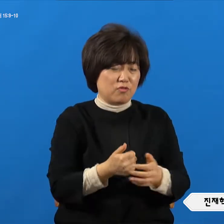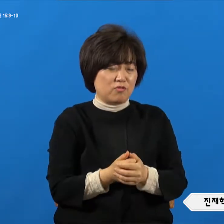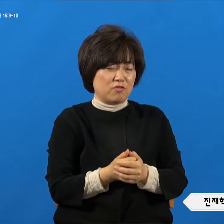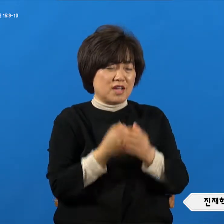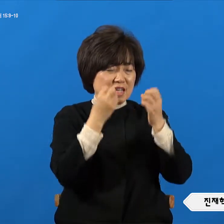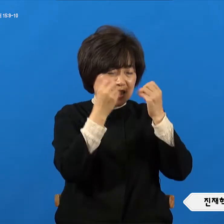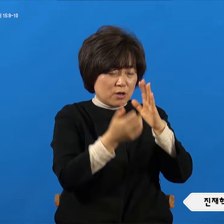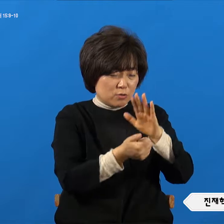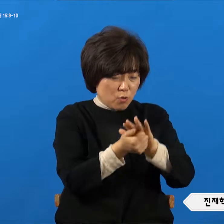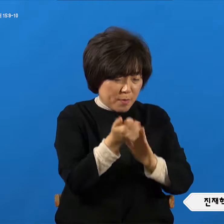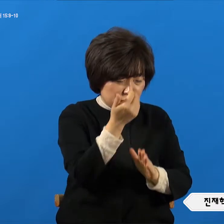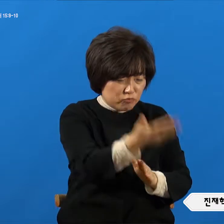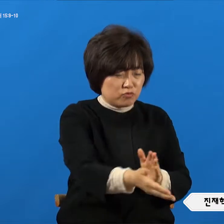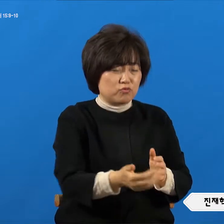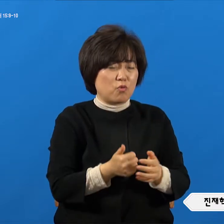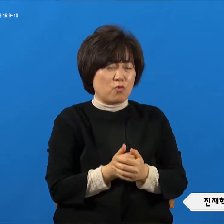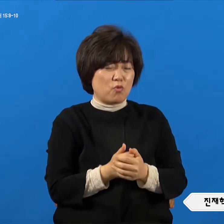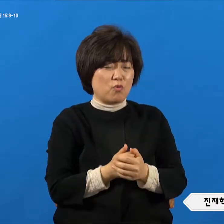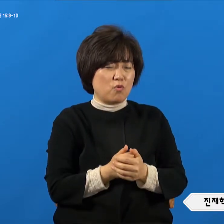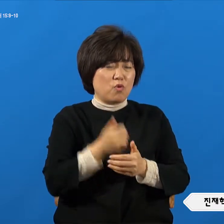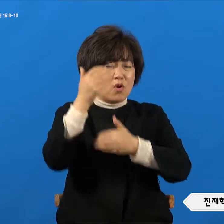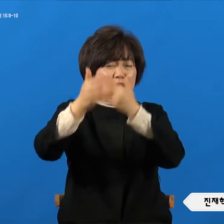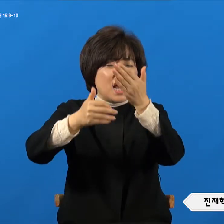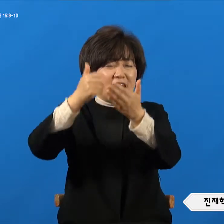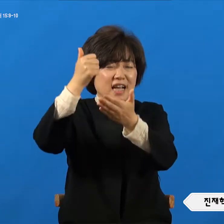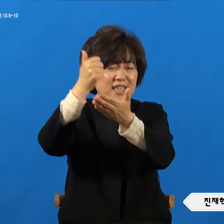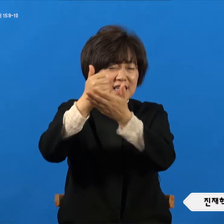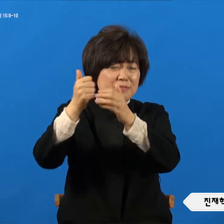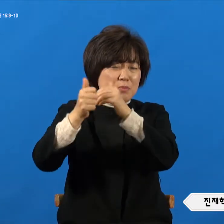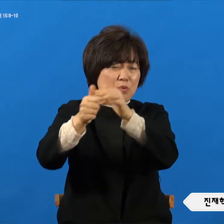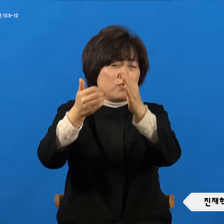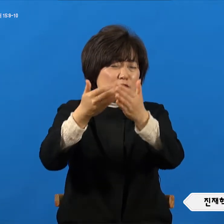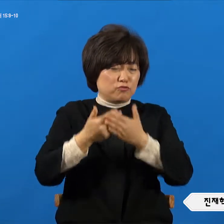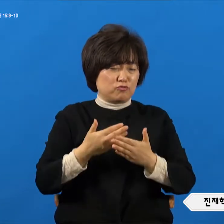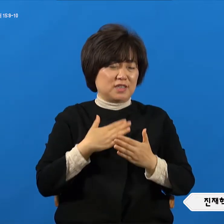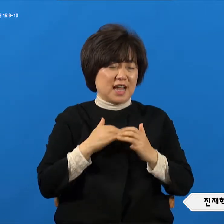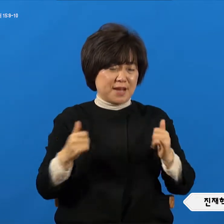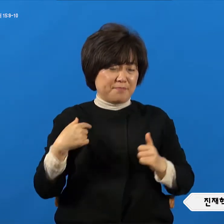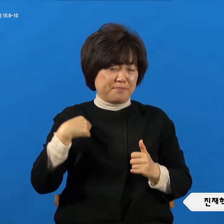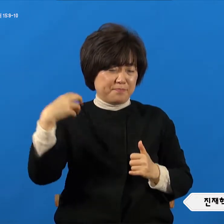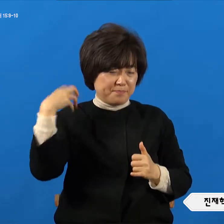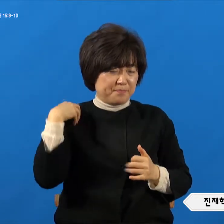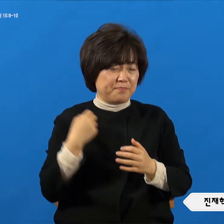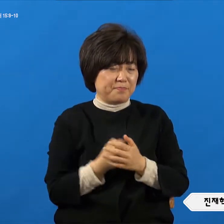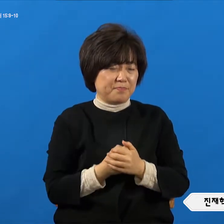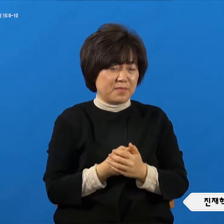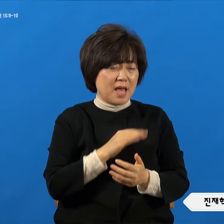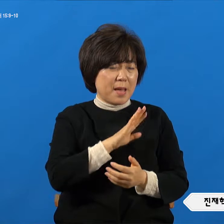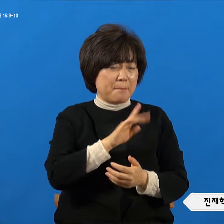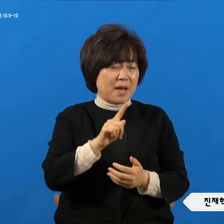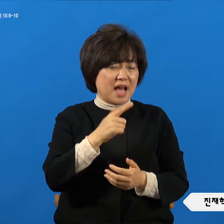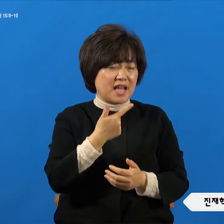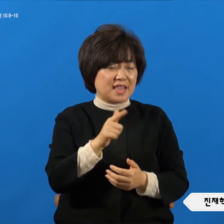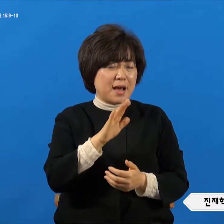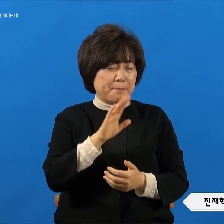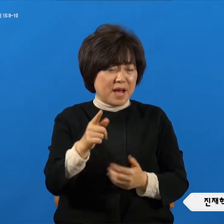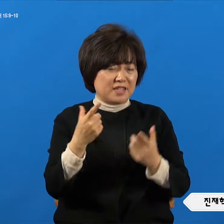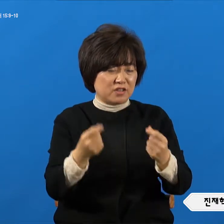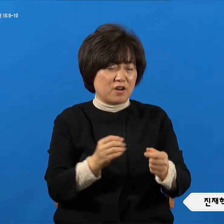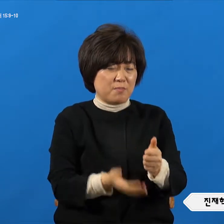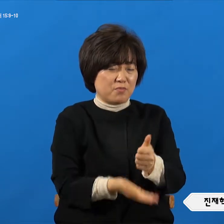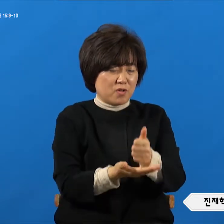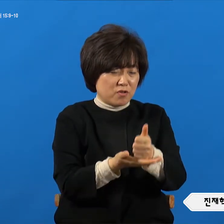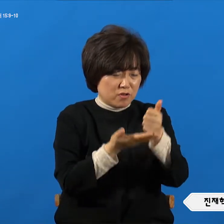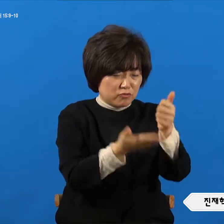소명을 나누고 하나님이 보낸 자가 되겠습니다. 바나바가 되겠습니다. 격려가